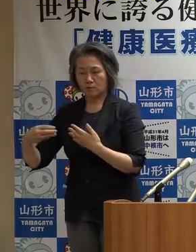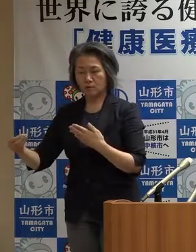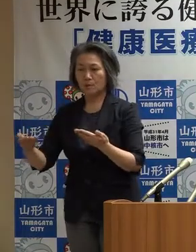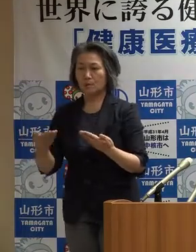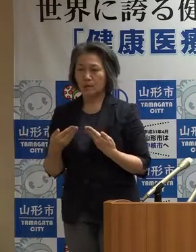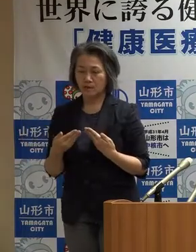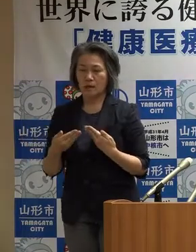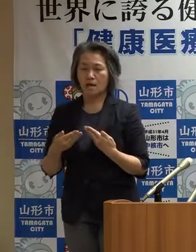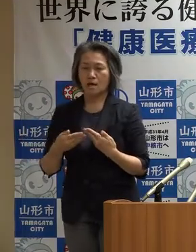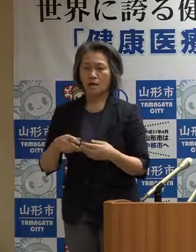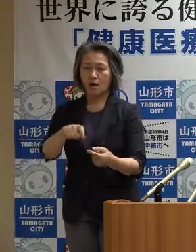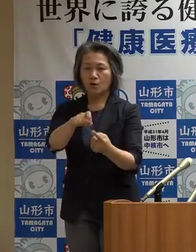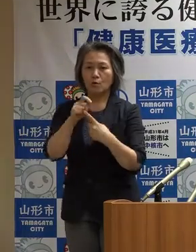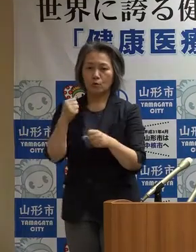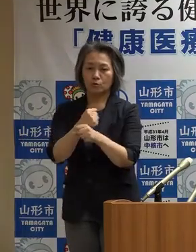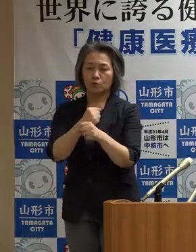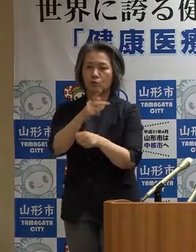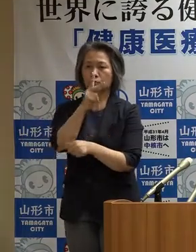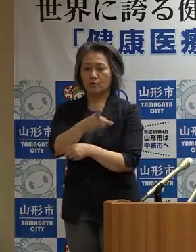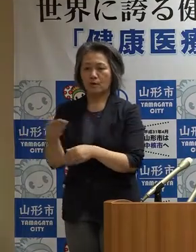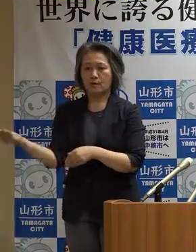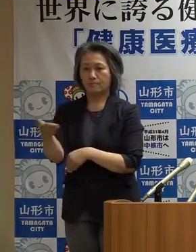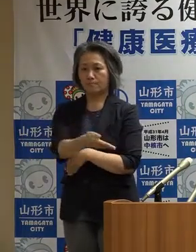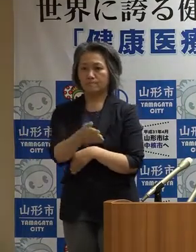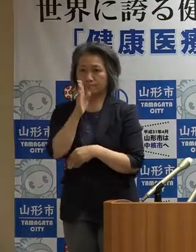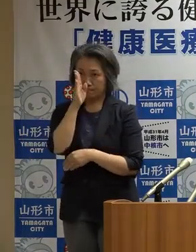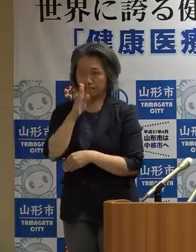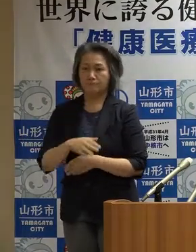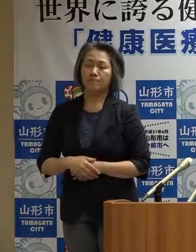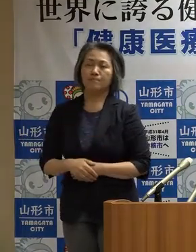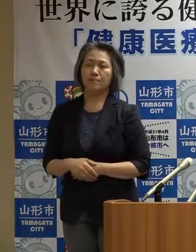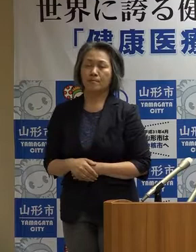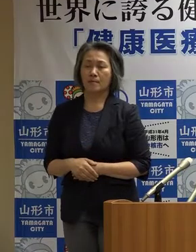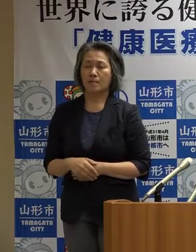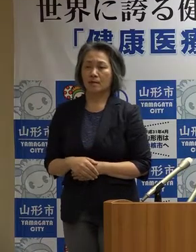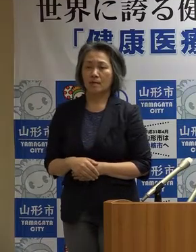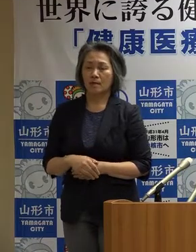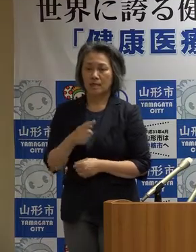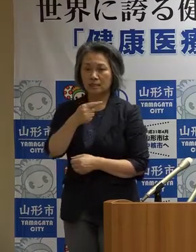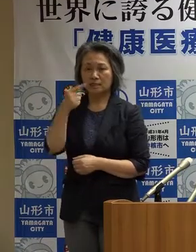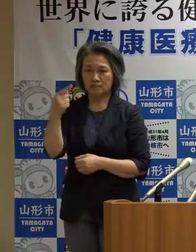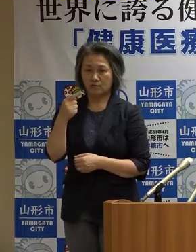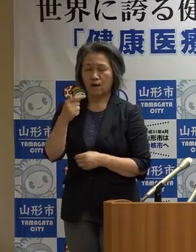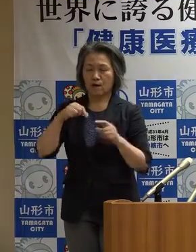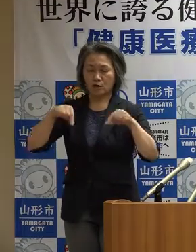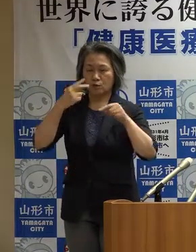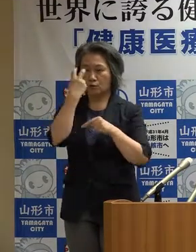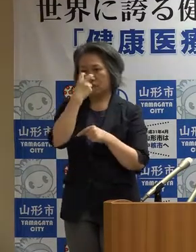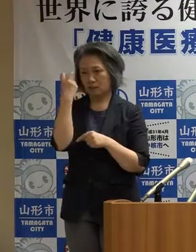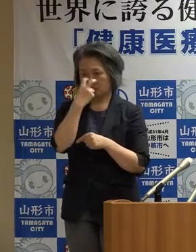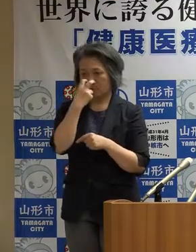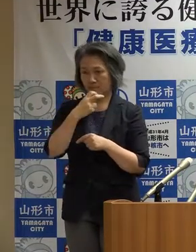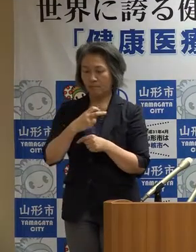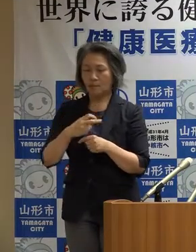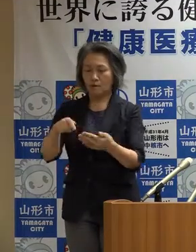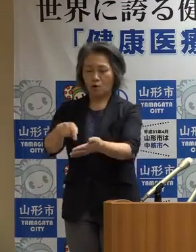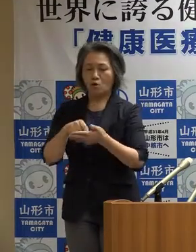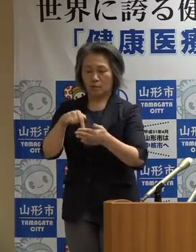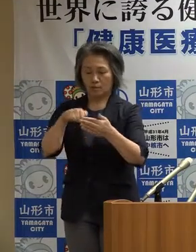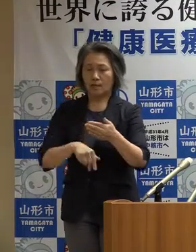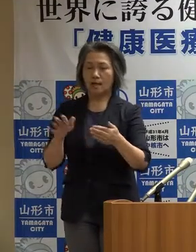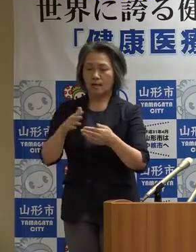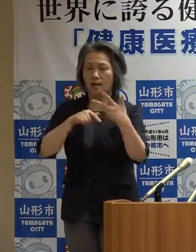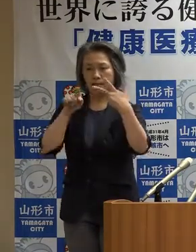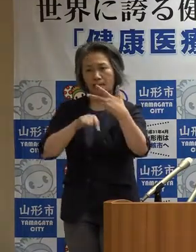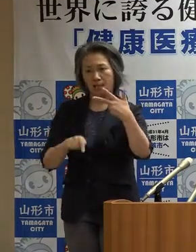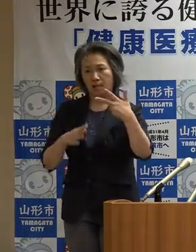創出課へ直接ご提出ください。一次審査は書類審査となり、 応募者の中から7事業者